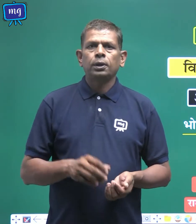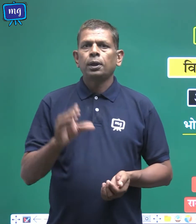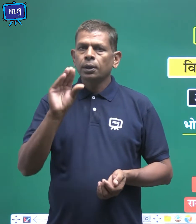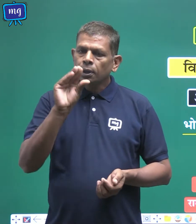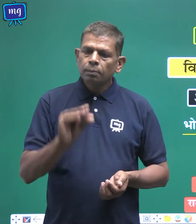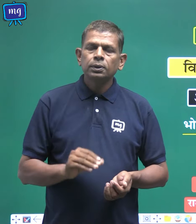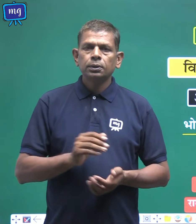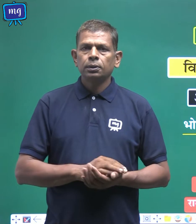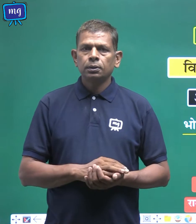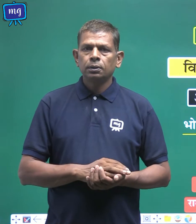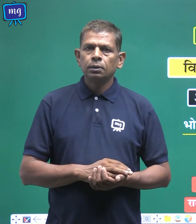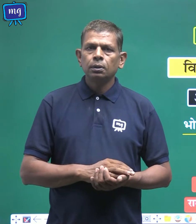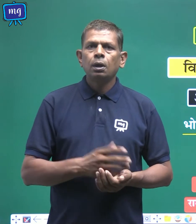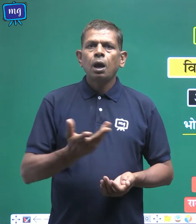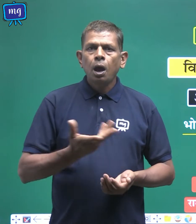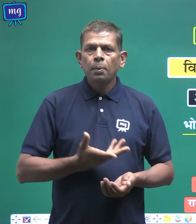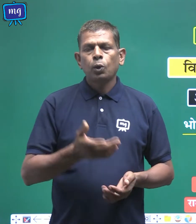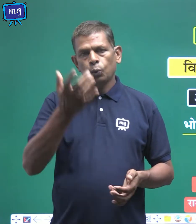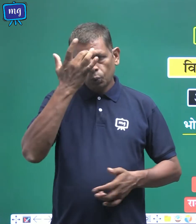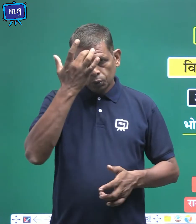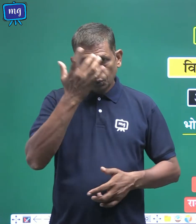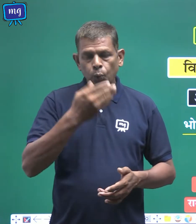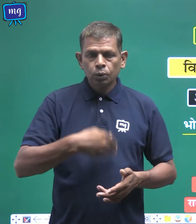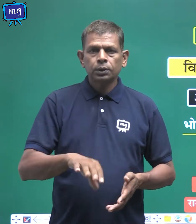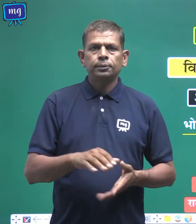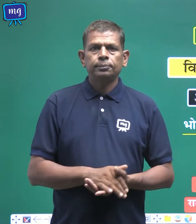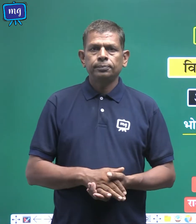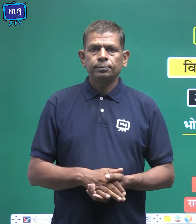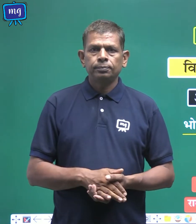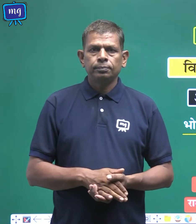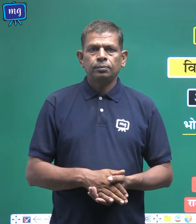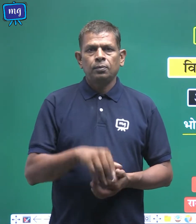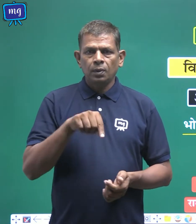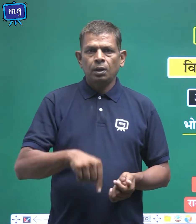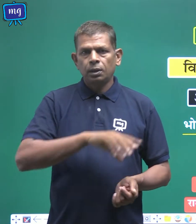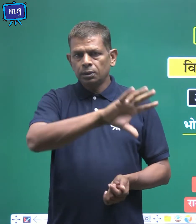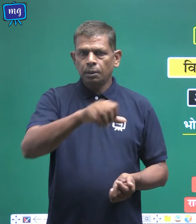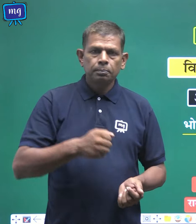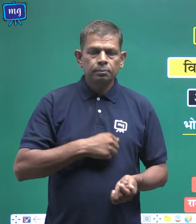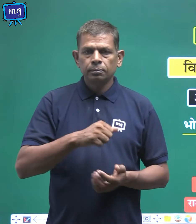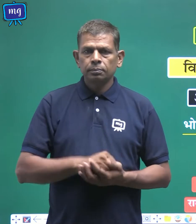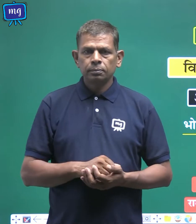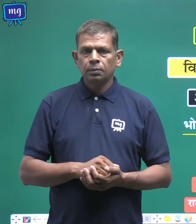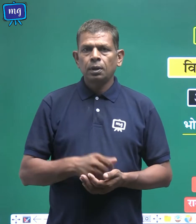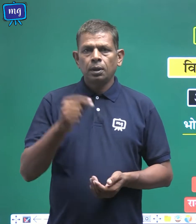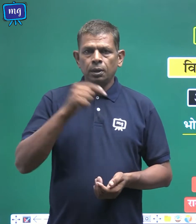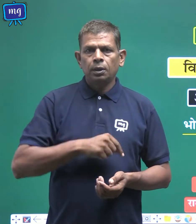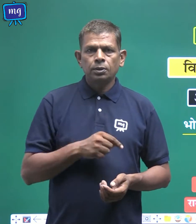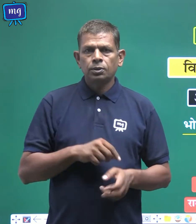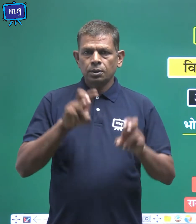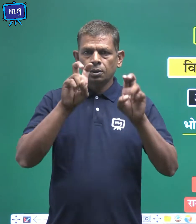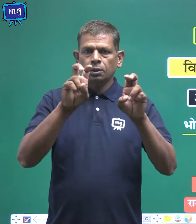से हमें कौन से रोग होते हैं। आज हम इस अध्याय